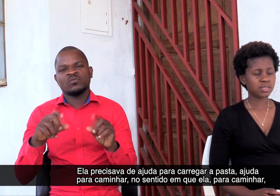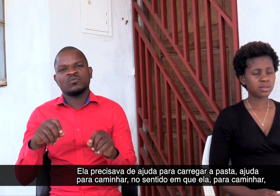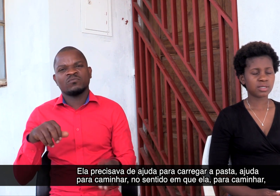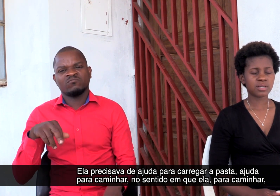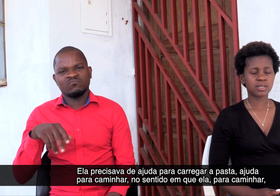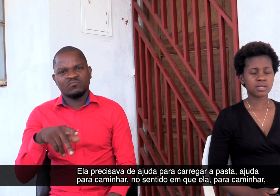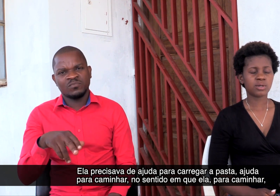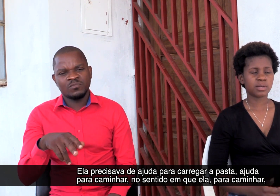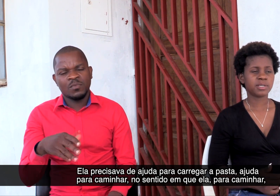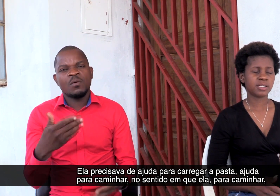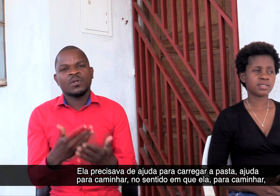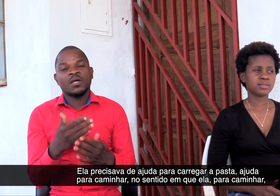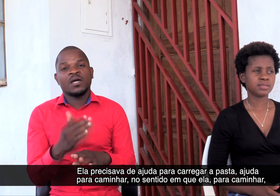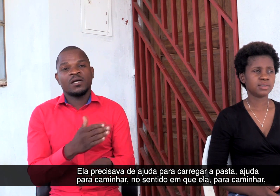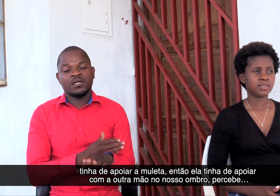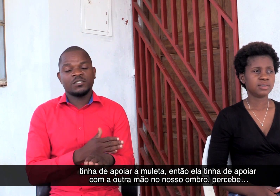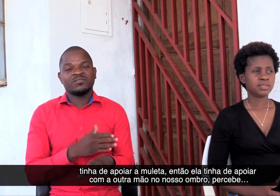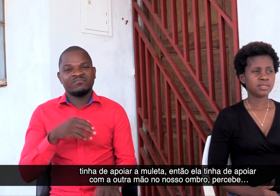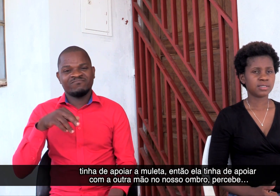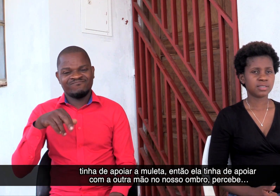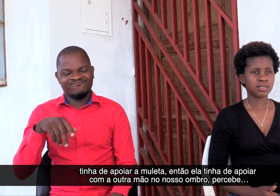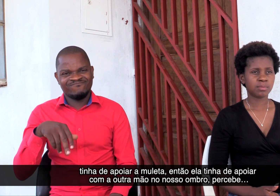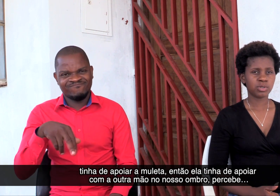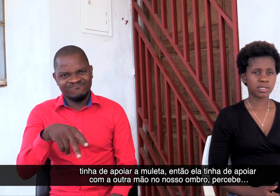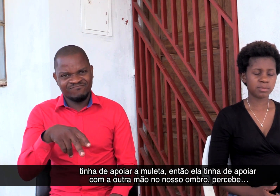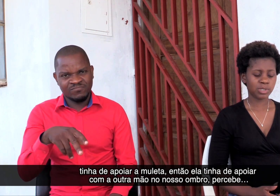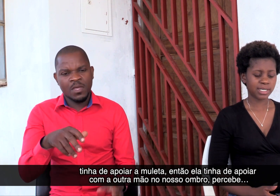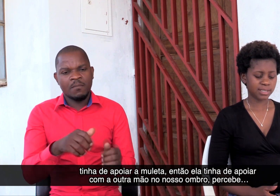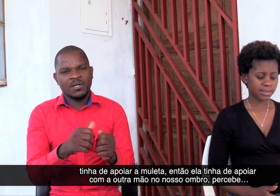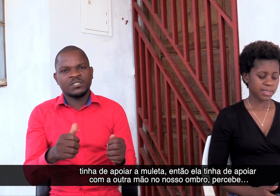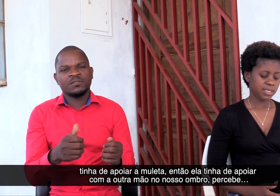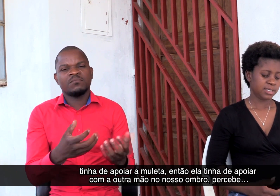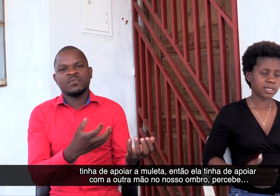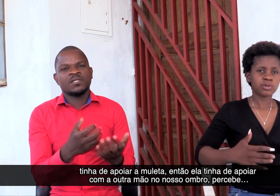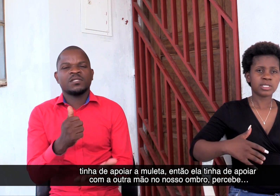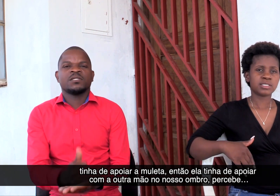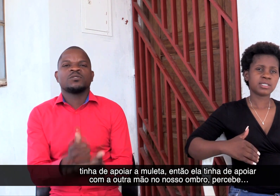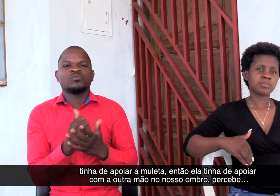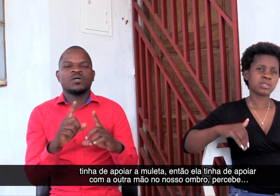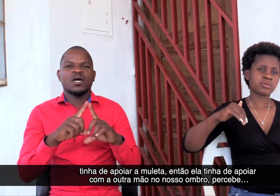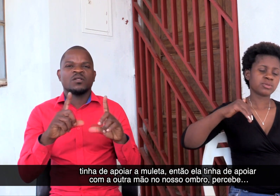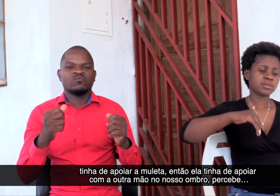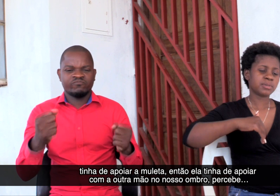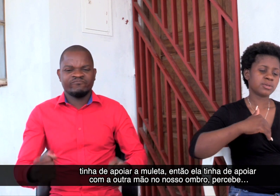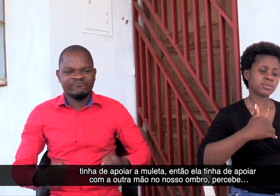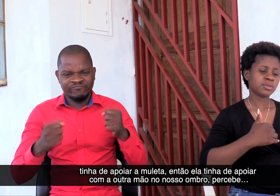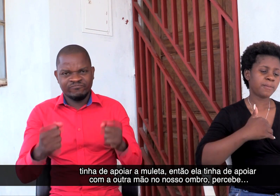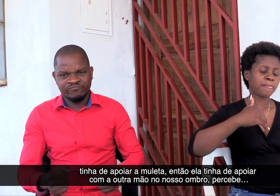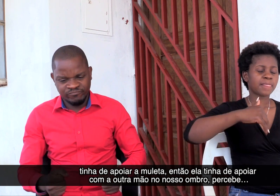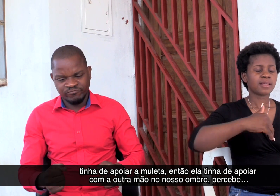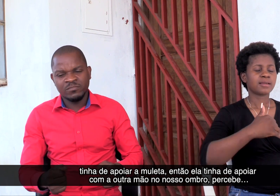no sentido em que ela, ao caminhar, tinha que apoiar a muleta, então ela tinha que apoiar com a outra